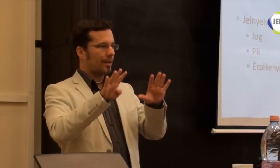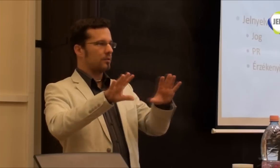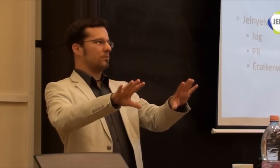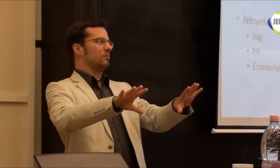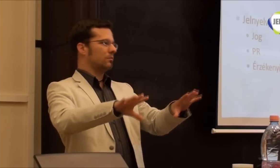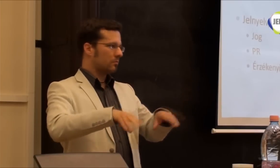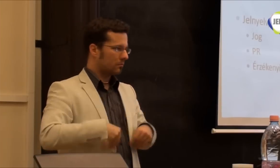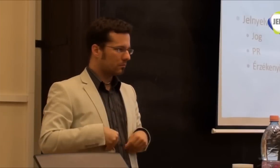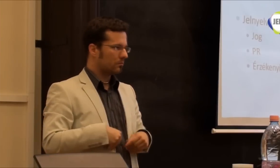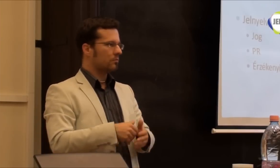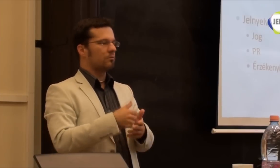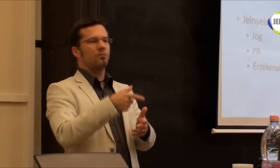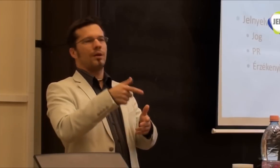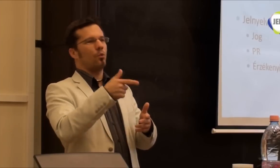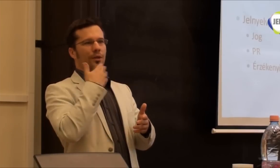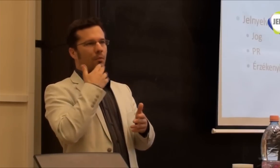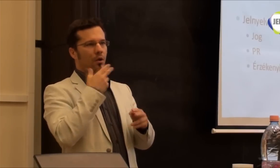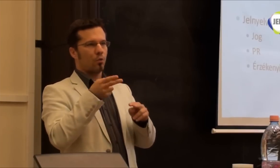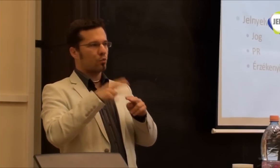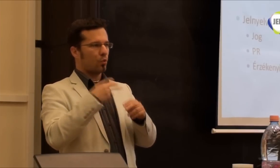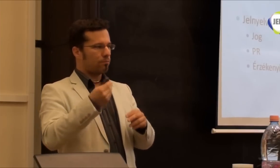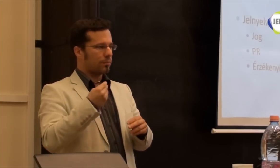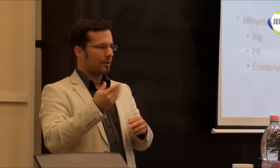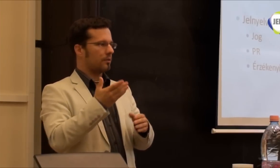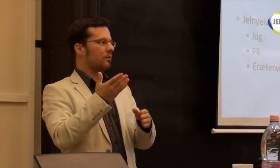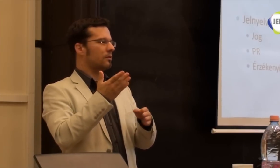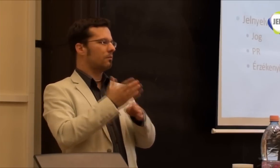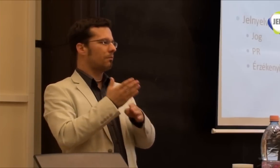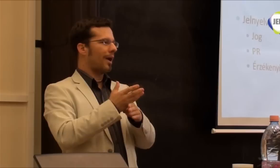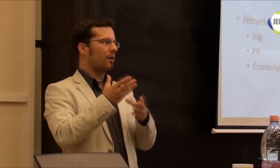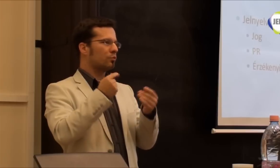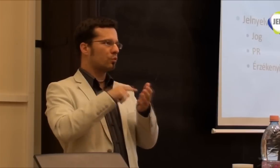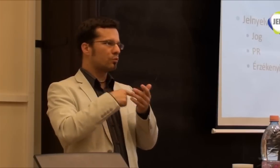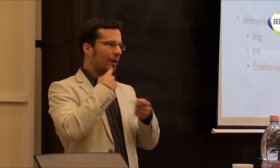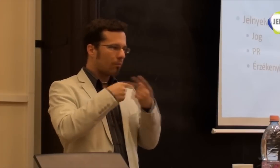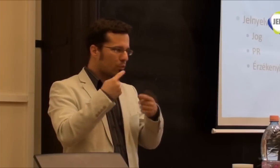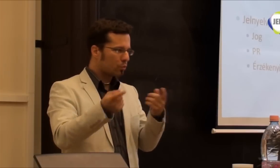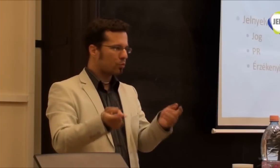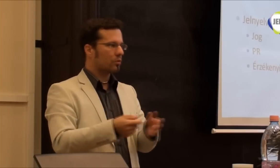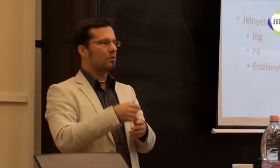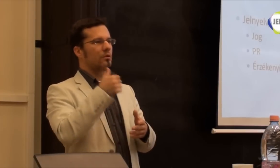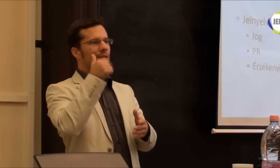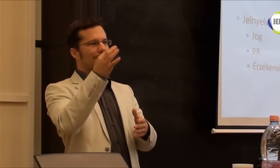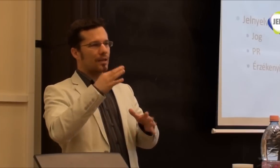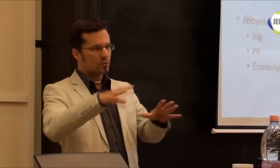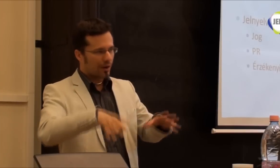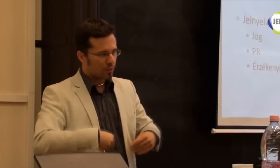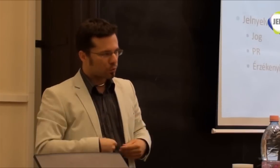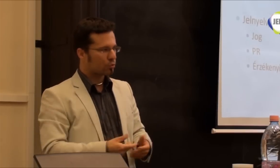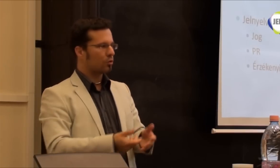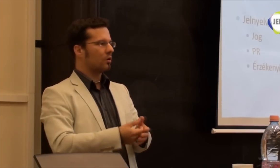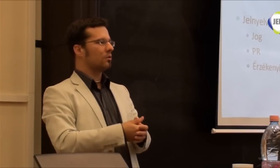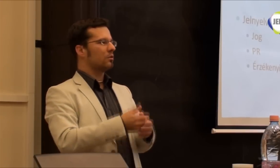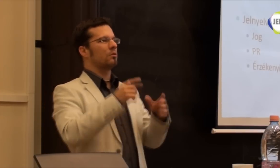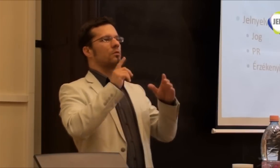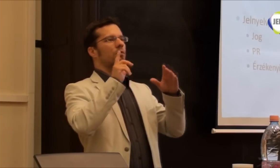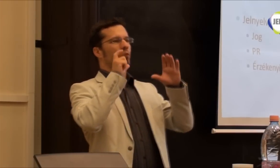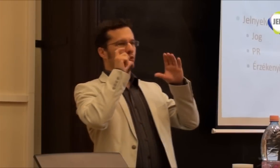2009. november 9-én elfogadták a jelnyelvtörvényt, erről többet nem szeretnék beszélni, mert ezt már sokszor elmondtuk,